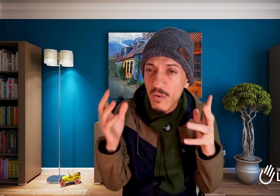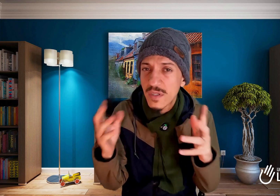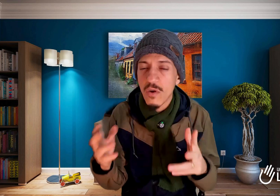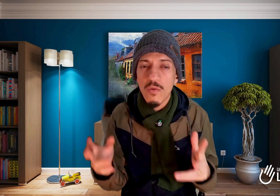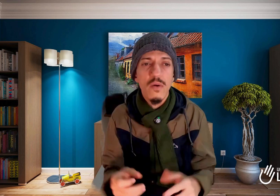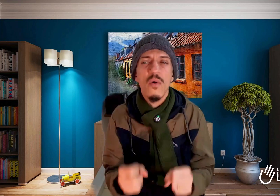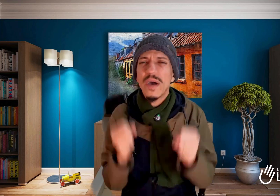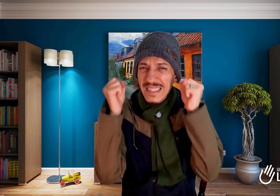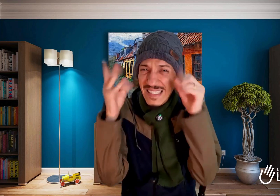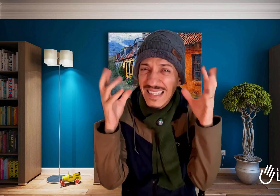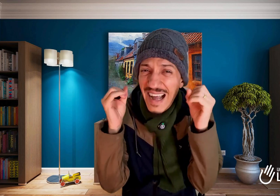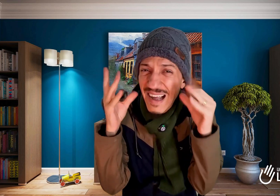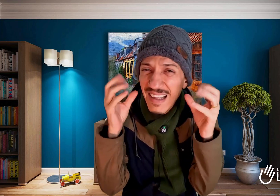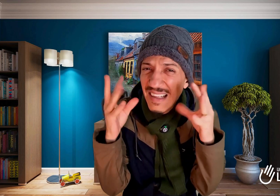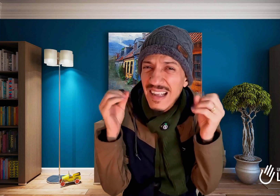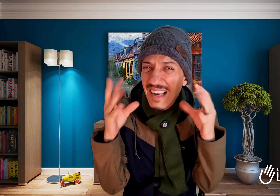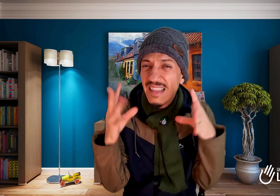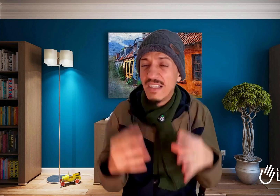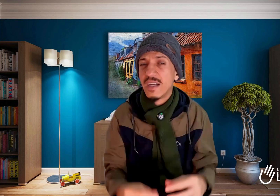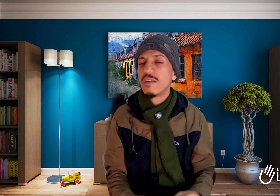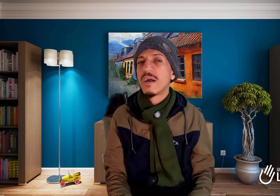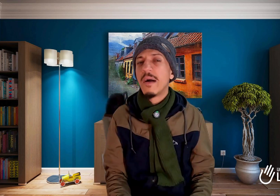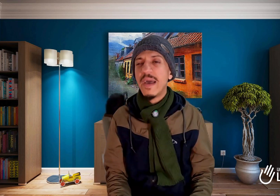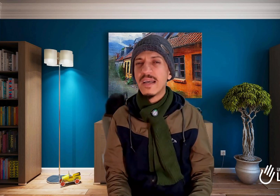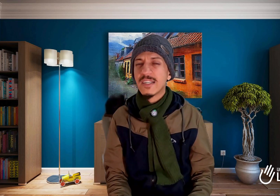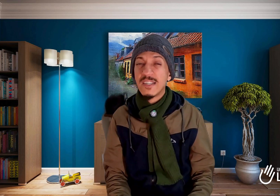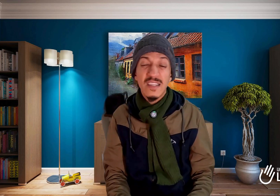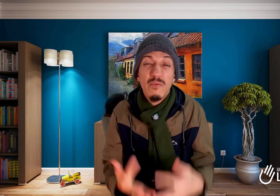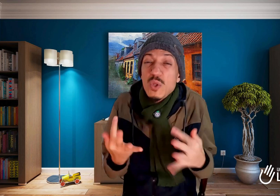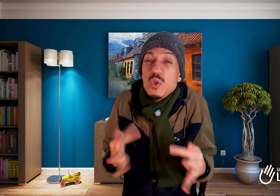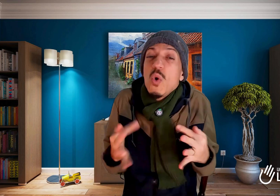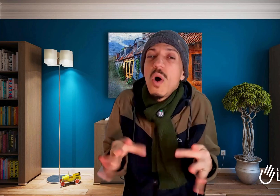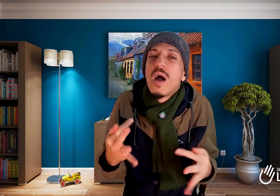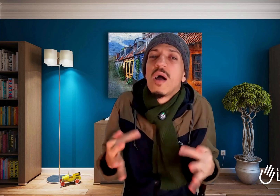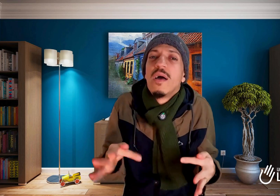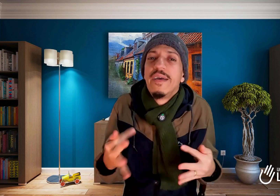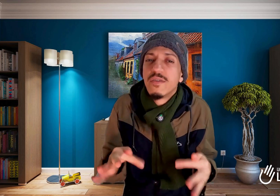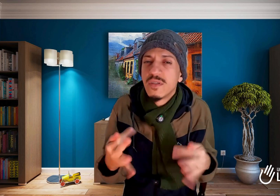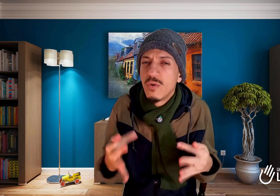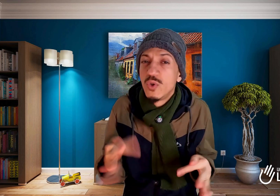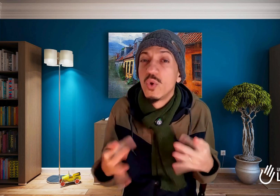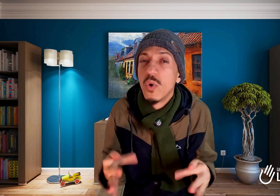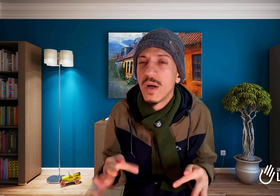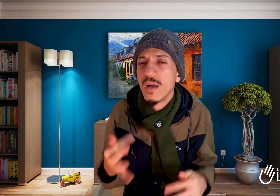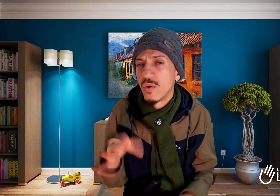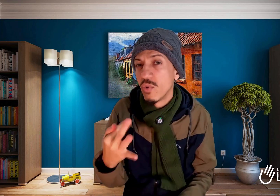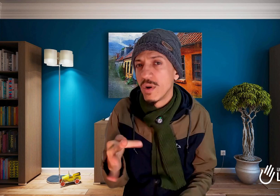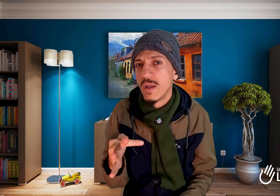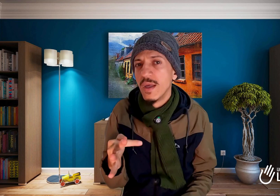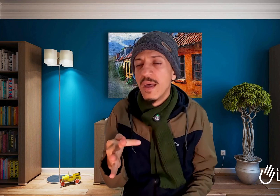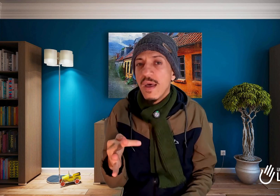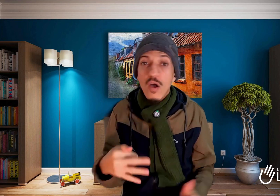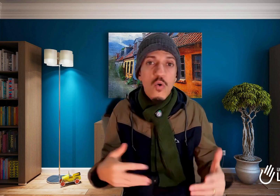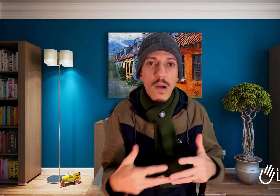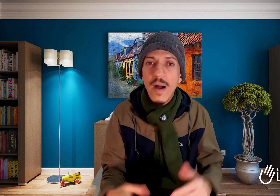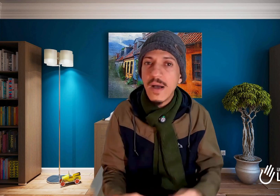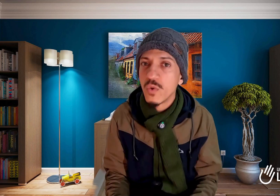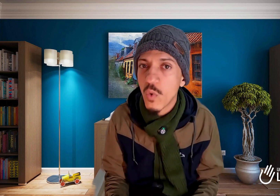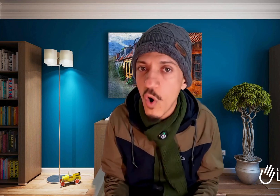alguma coisa, se está latejando a cabeça, se tem uma dor, esse é o sinal de dor em alguma parte do corpo, se